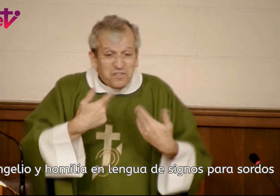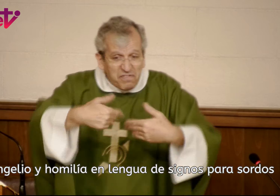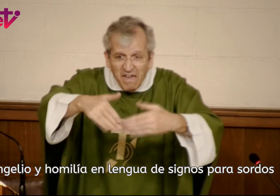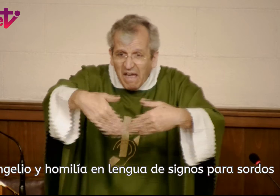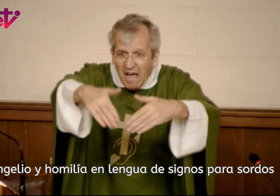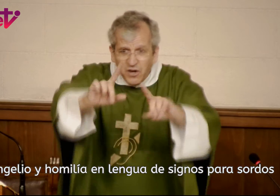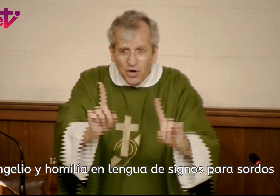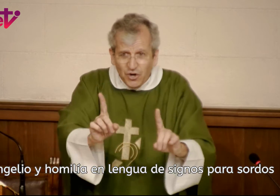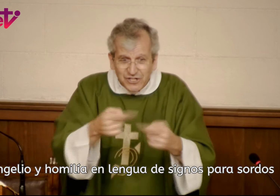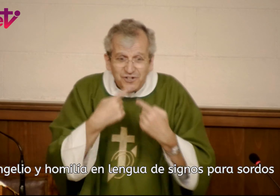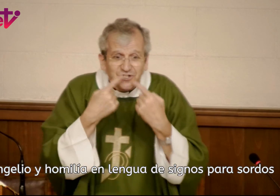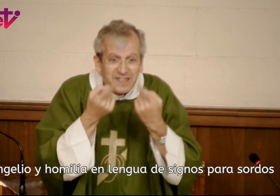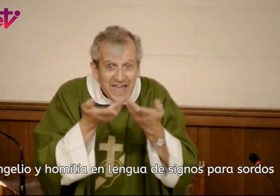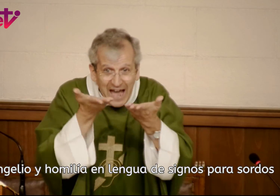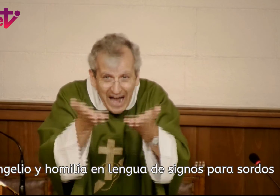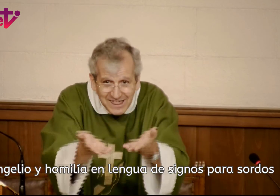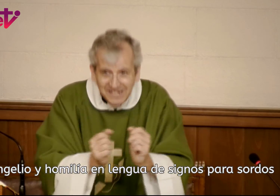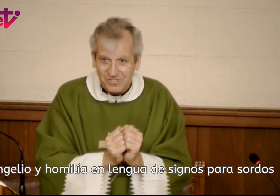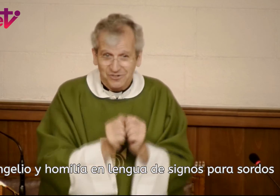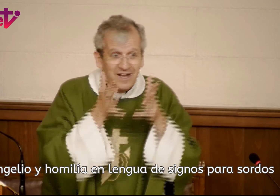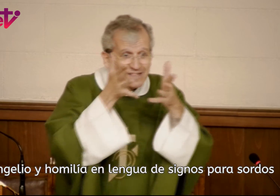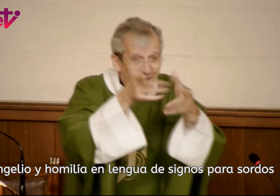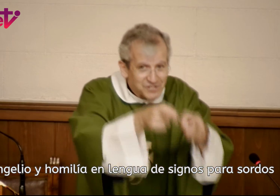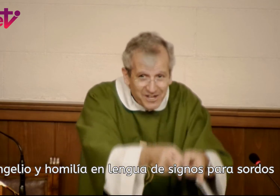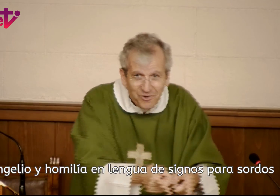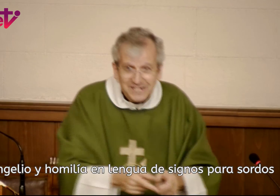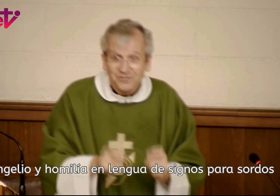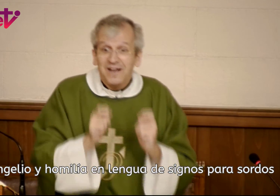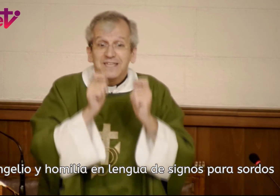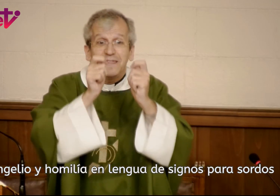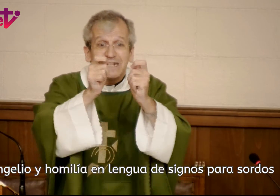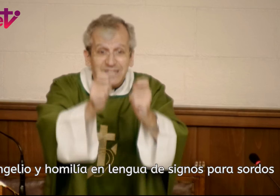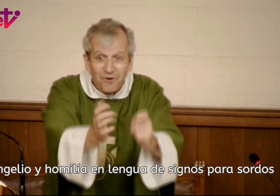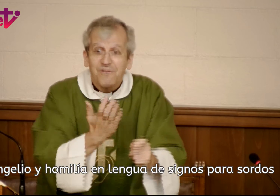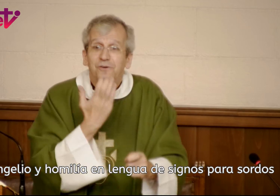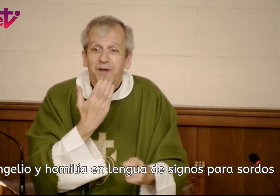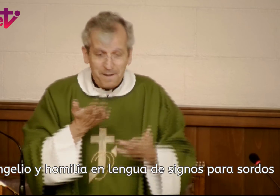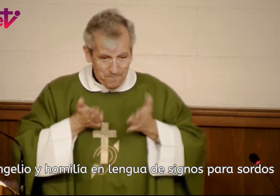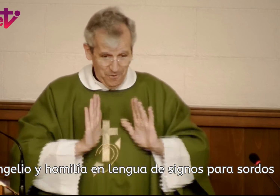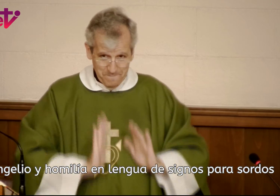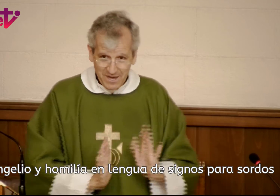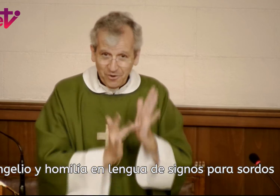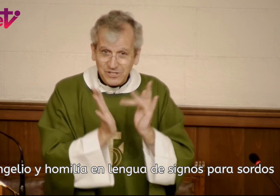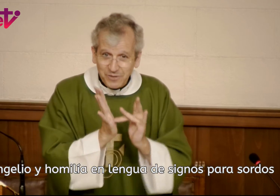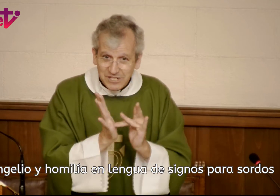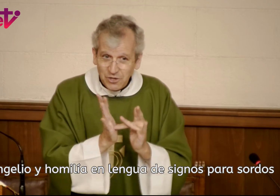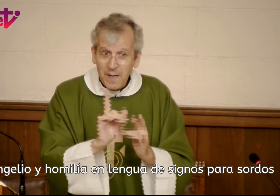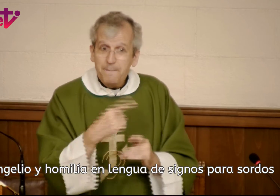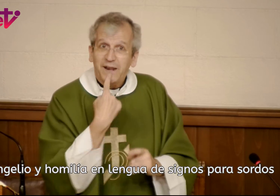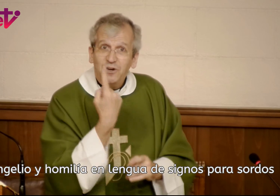dice, no, sino nos dice, haz esto, te aconsejo esto, y además te doy como ejemplo mi Hijo Jesucristo, para que no